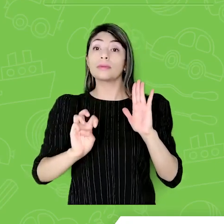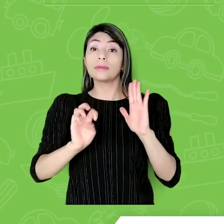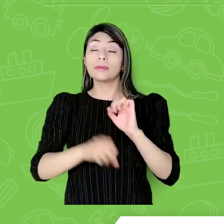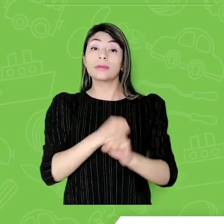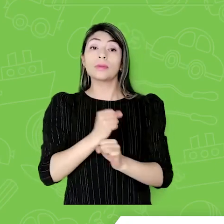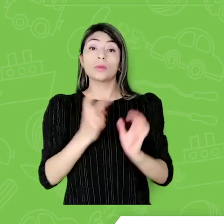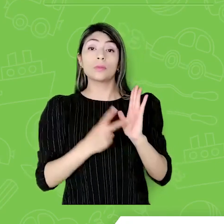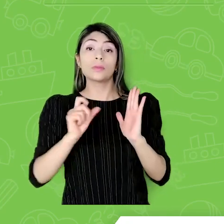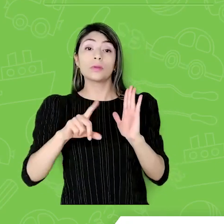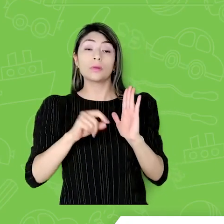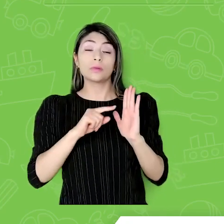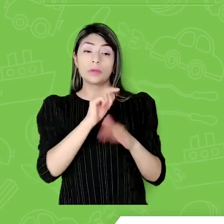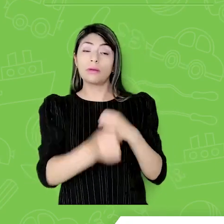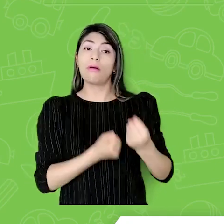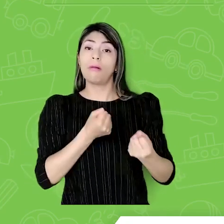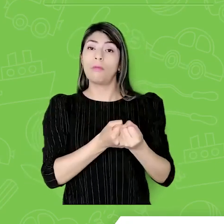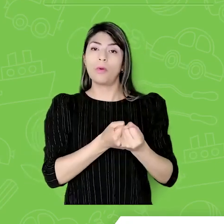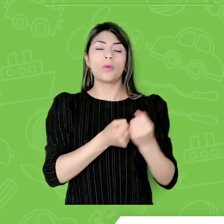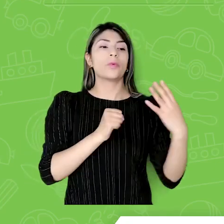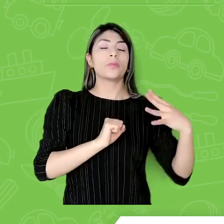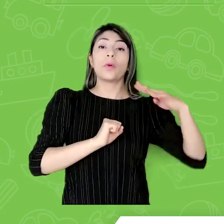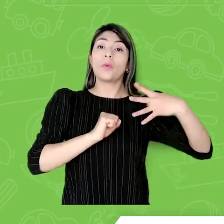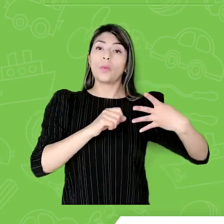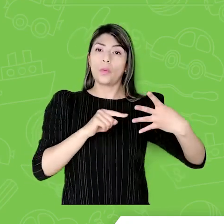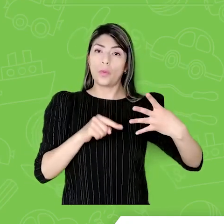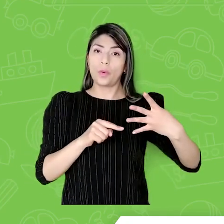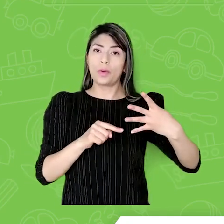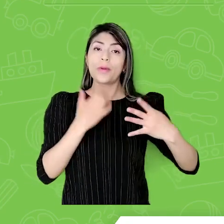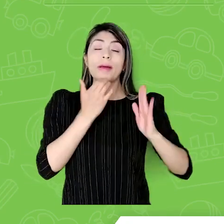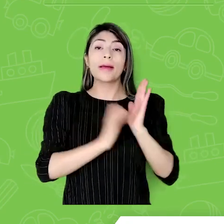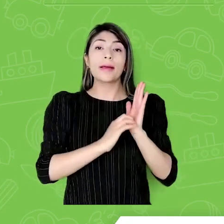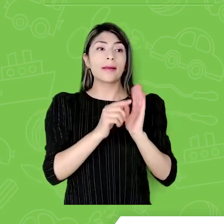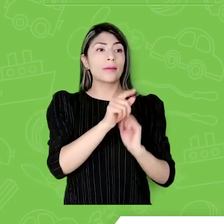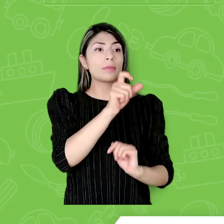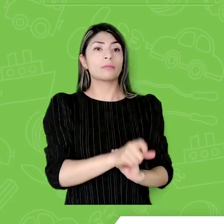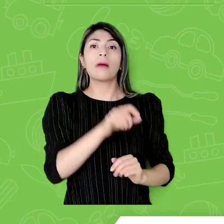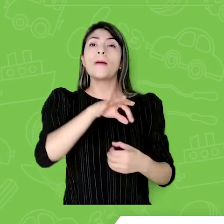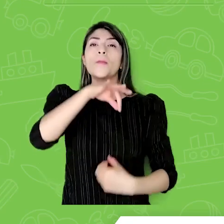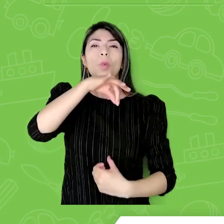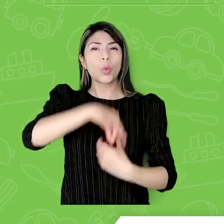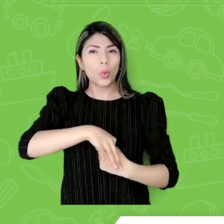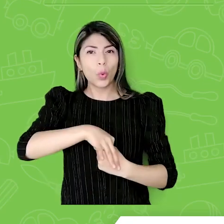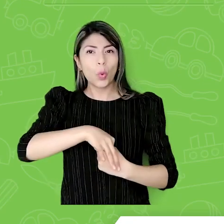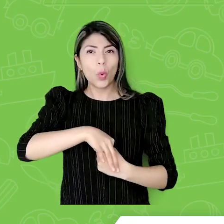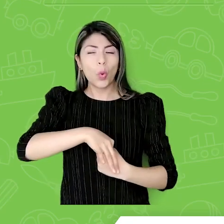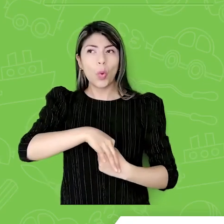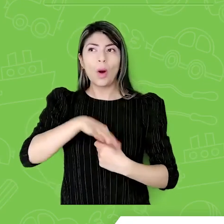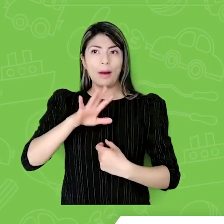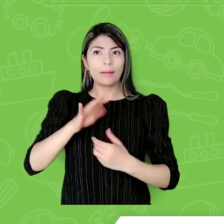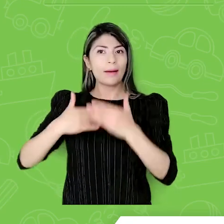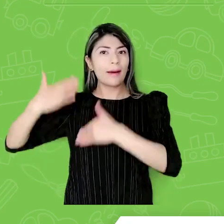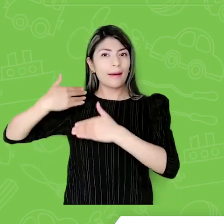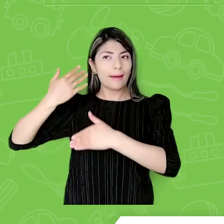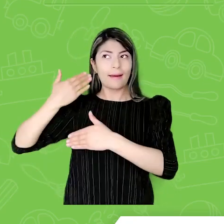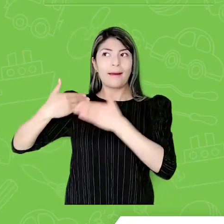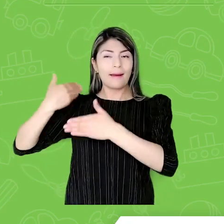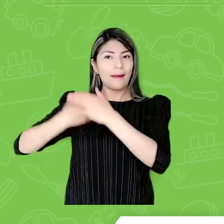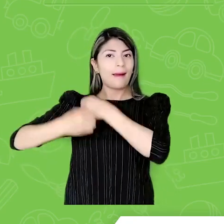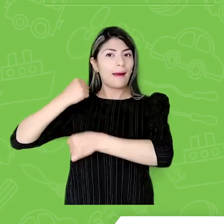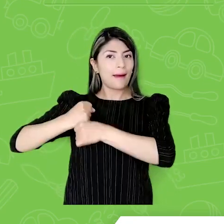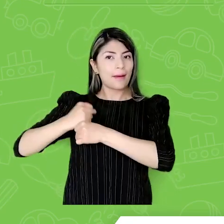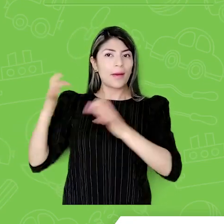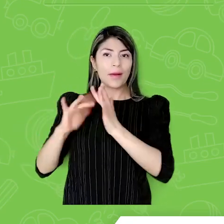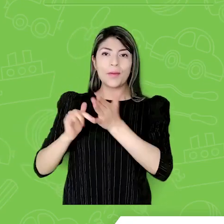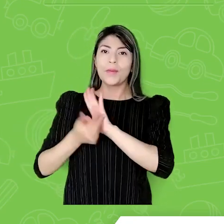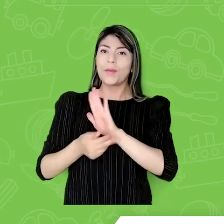Ley 1448 de 2011. 4. Con quien demuestre haber cumplido con el deber de votar en las